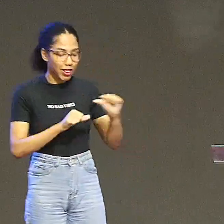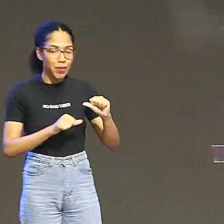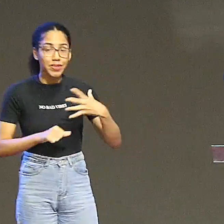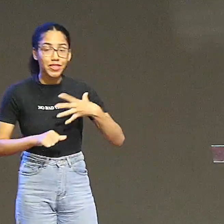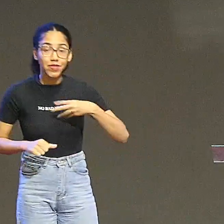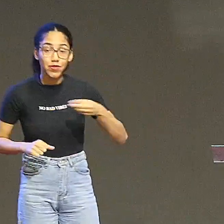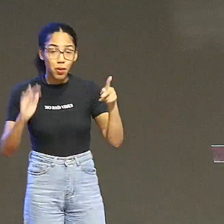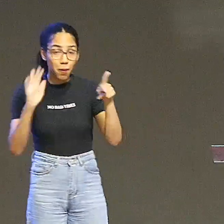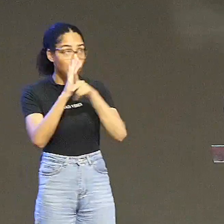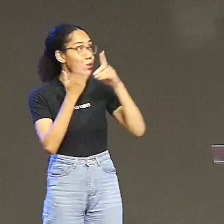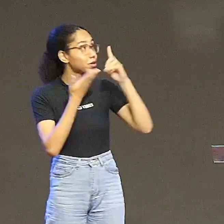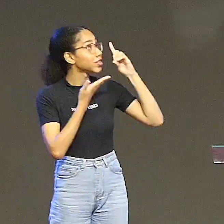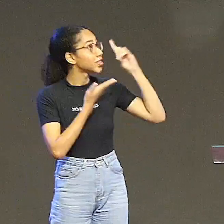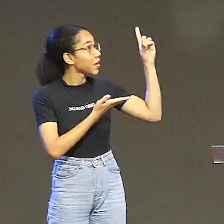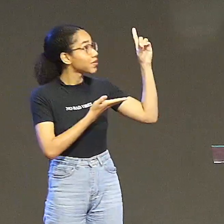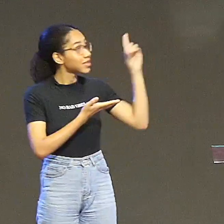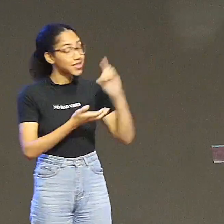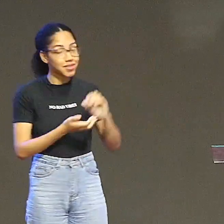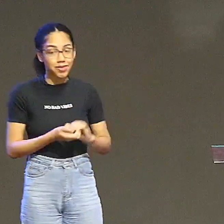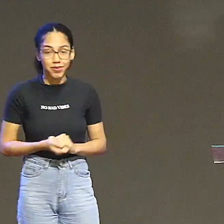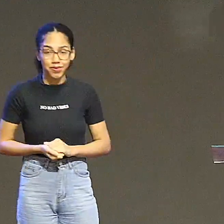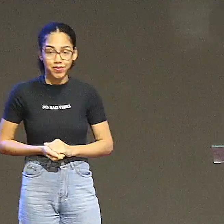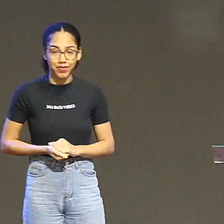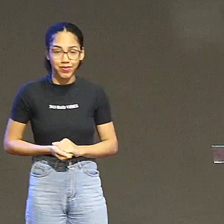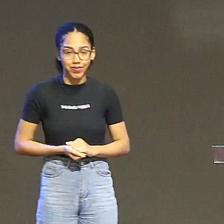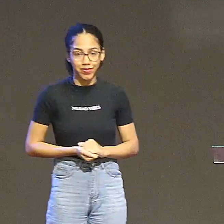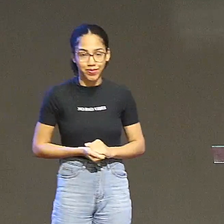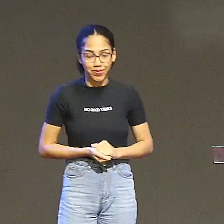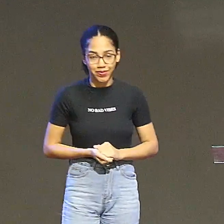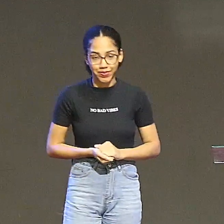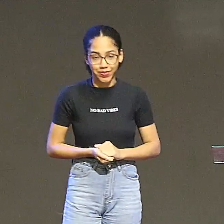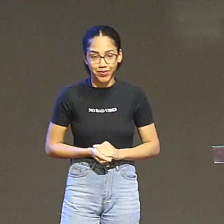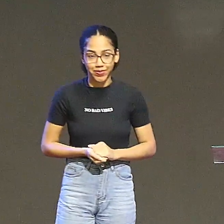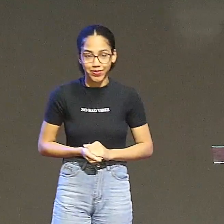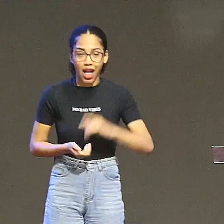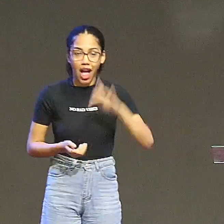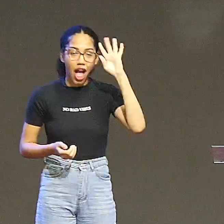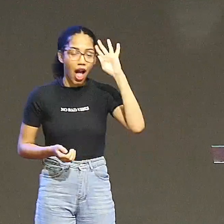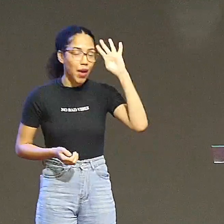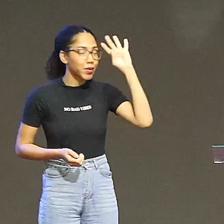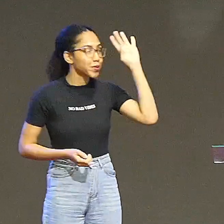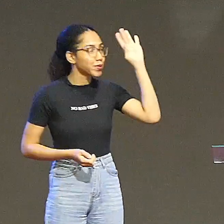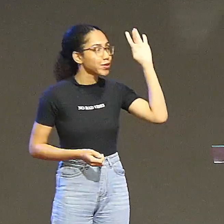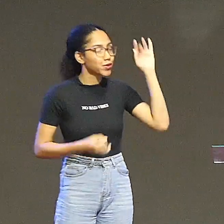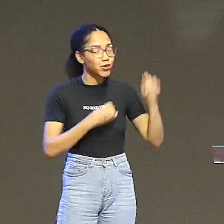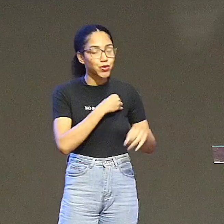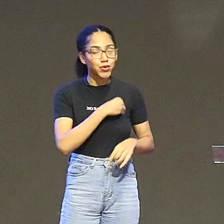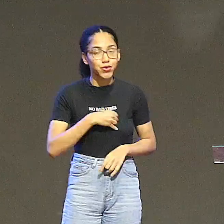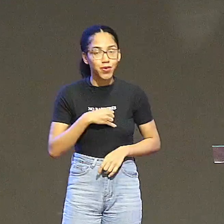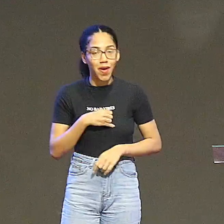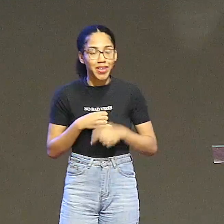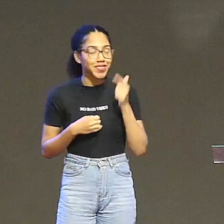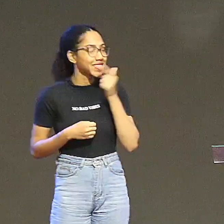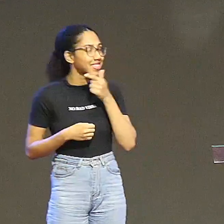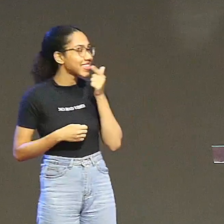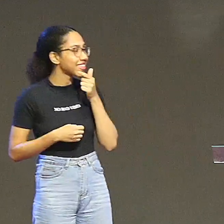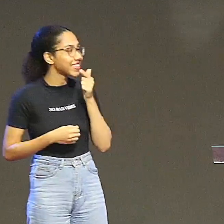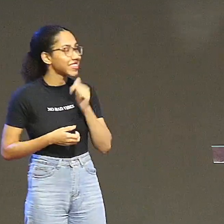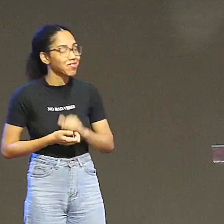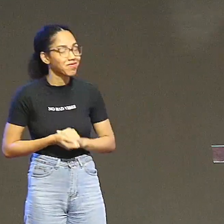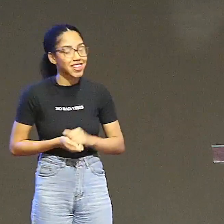de Deus aí eu imagino João dando um sorrisinho no canto da boca assim e de fato nós